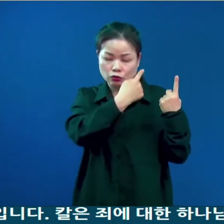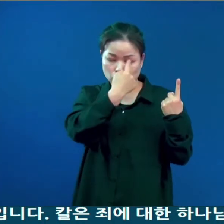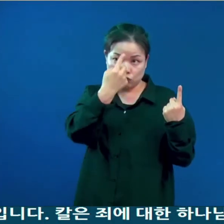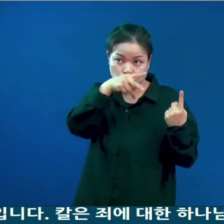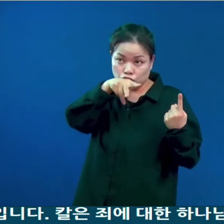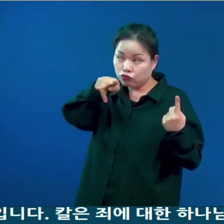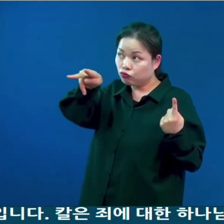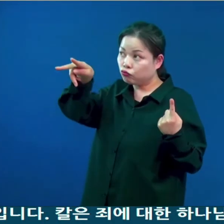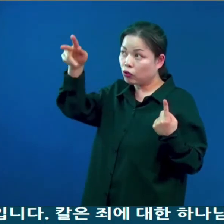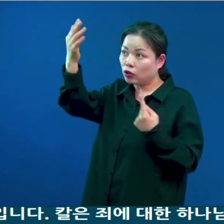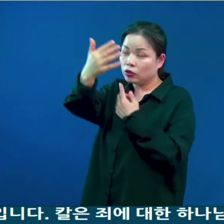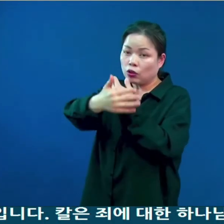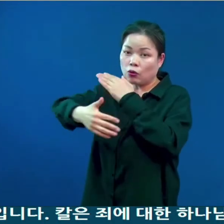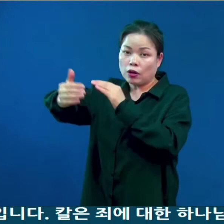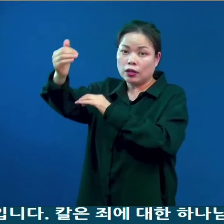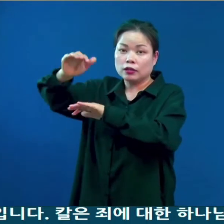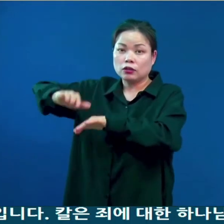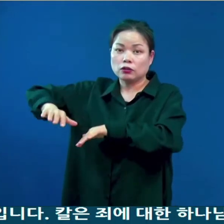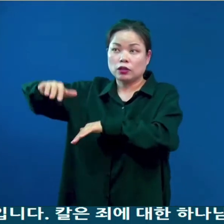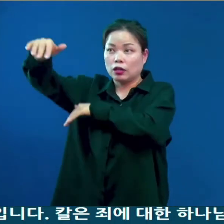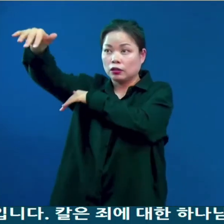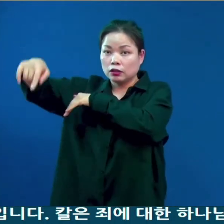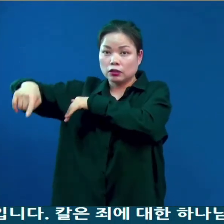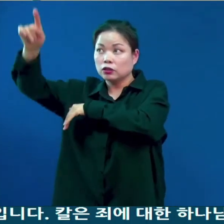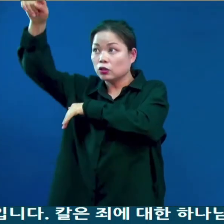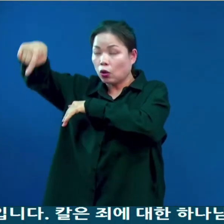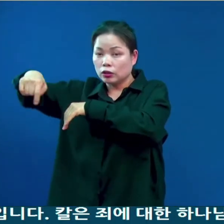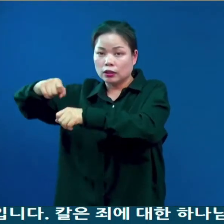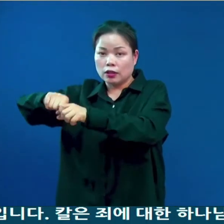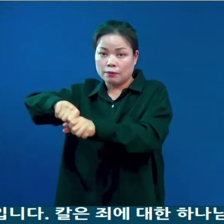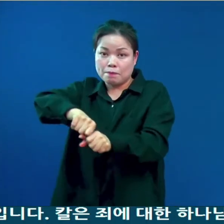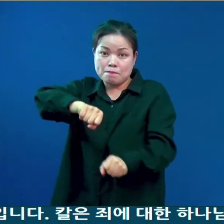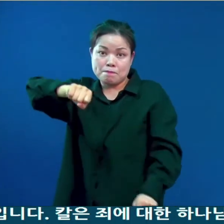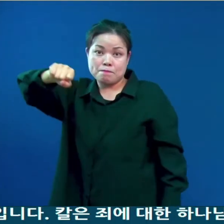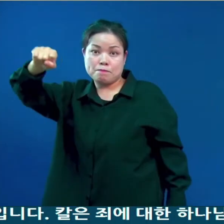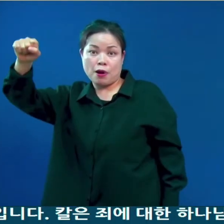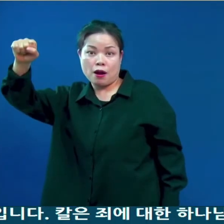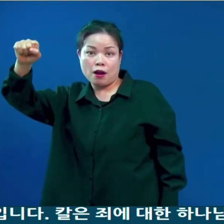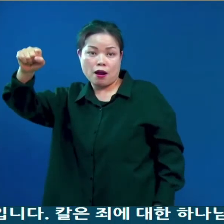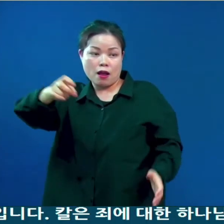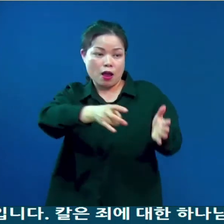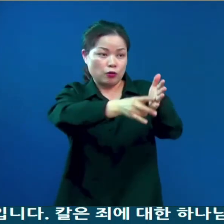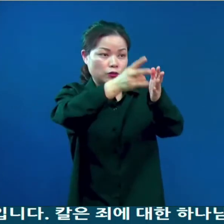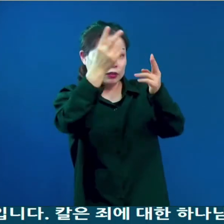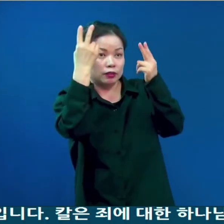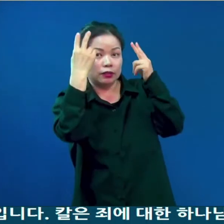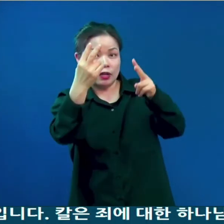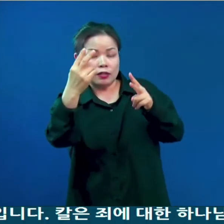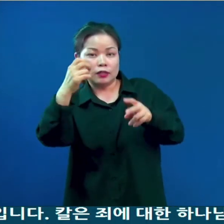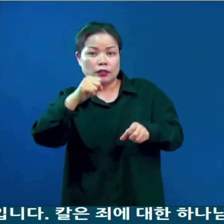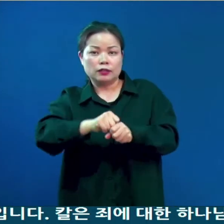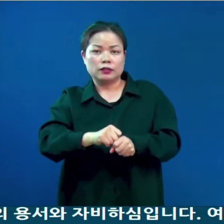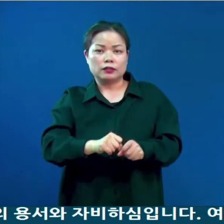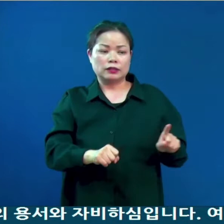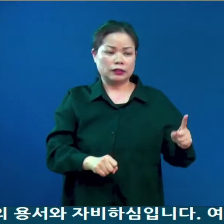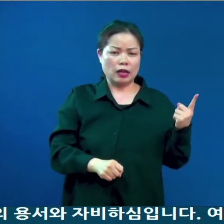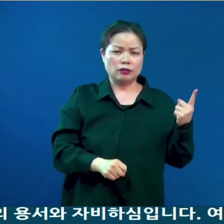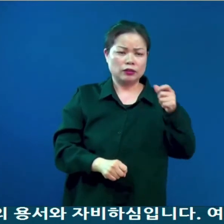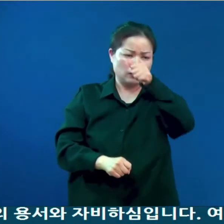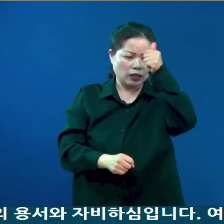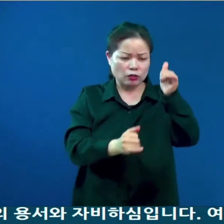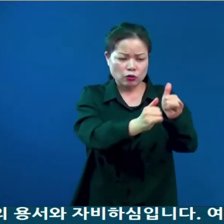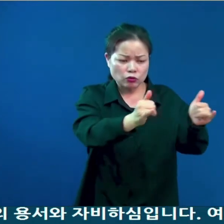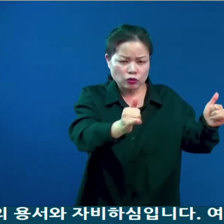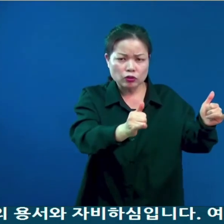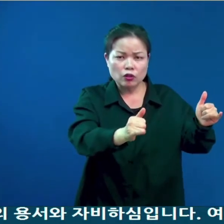보매 여호와의 천사가 천지 사이에 섰고 칼을 빼어 손에 들고 예루살렘을 향하여 편지라. 다윗이 장로들과